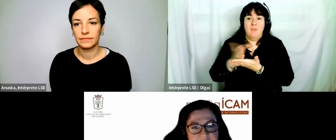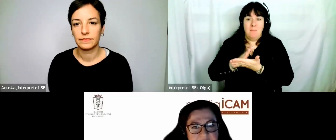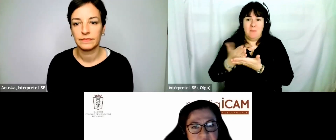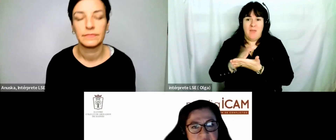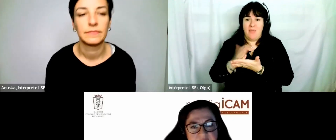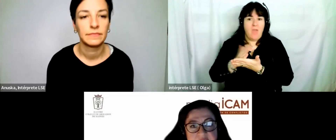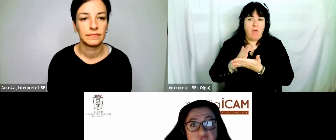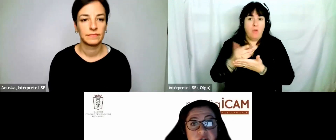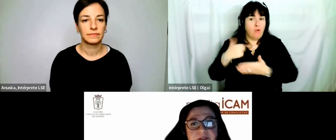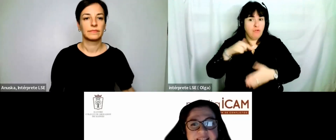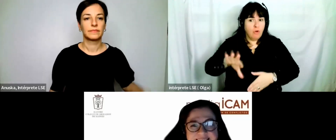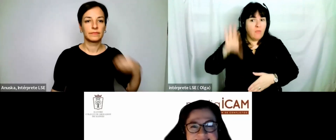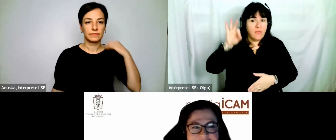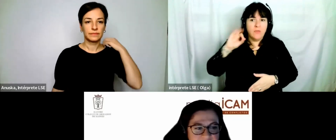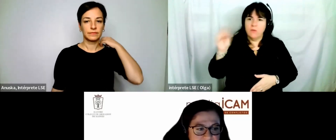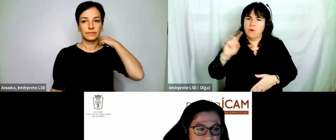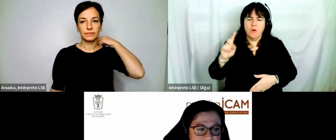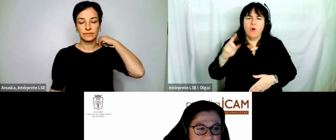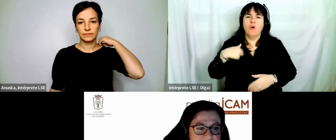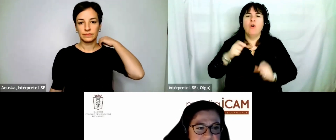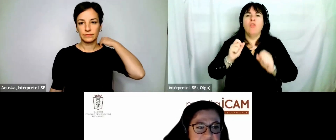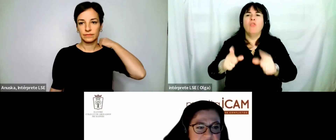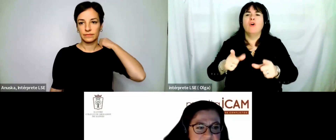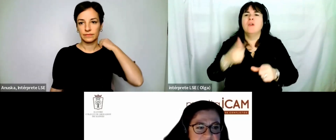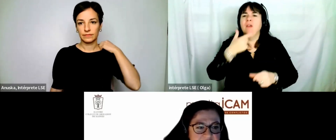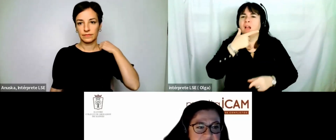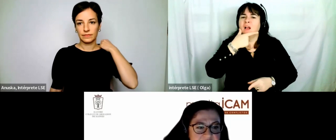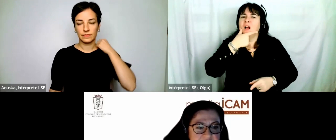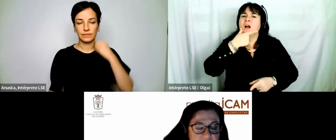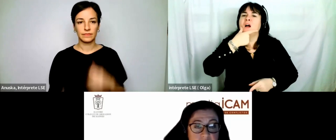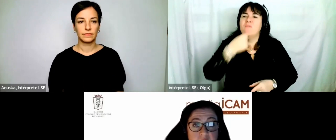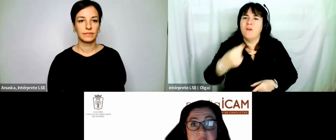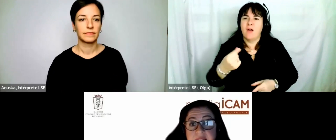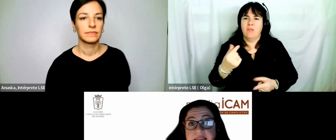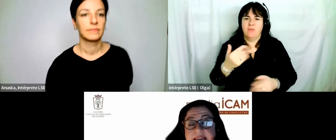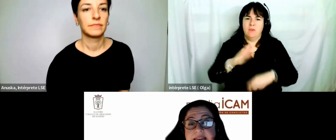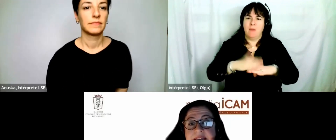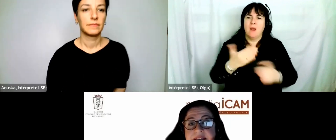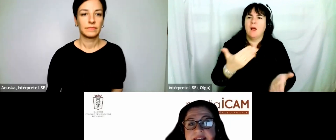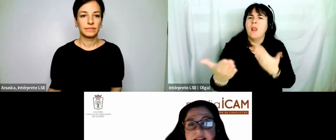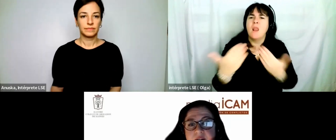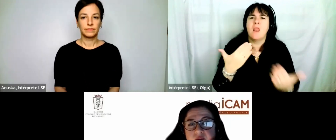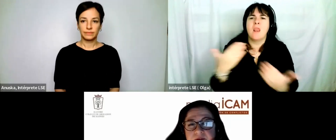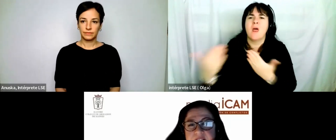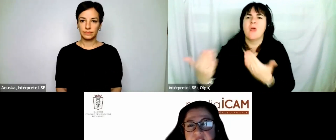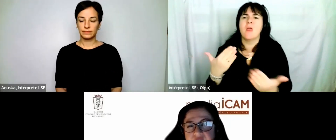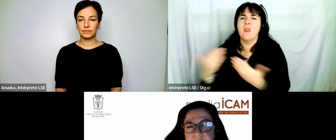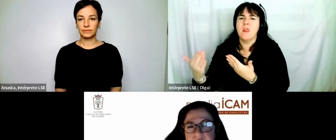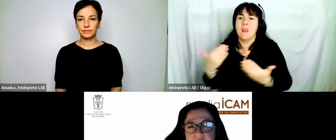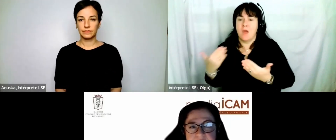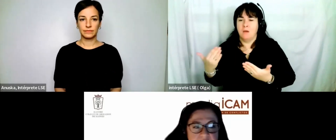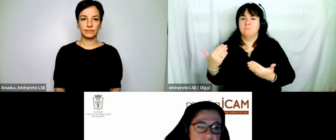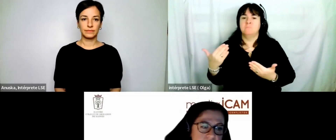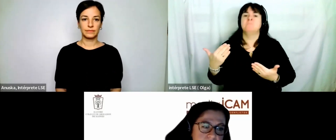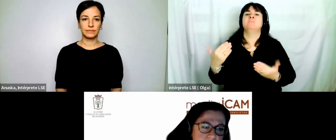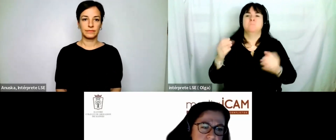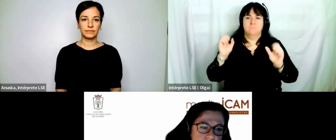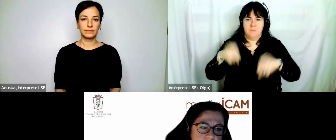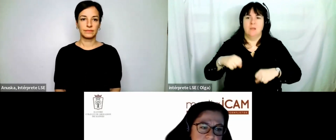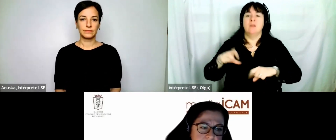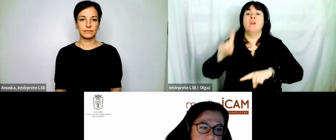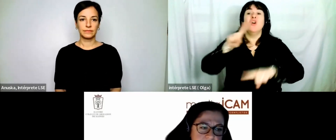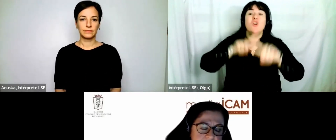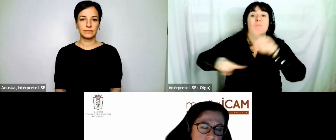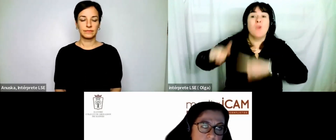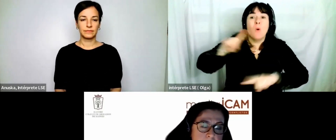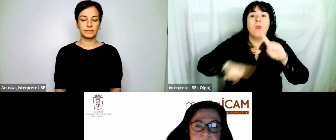El mediador solo facilita el diálogo. ¿Y qué conflictos, qué problemas son los que podemos